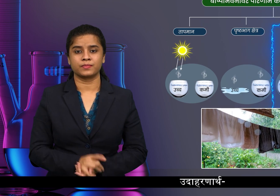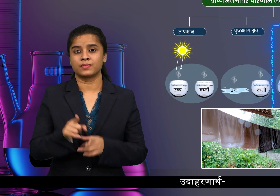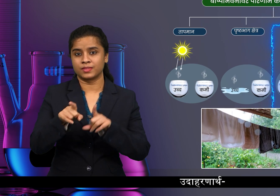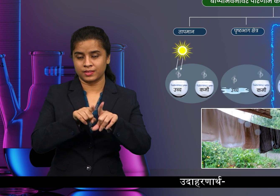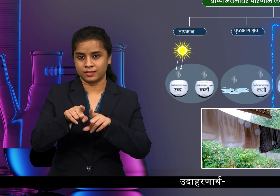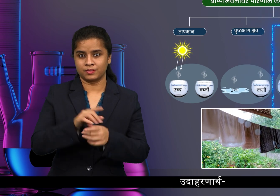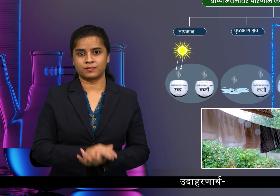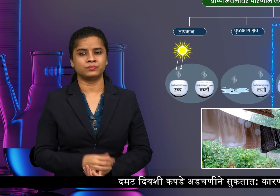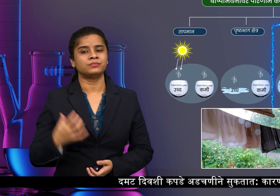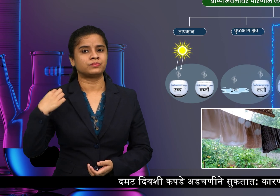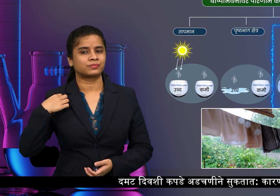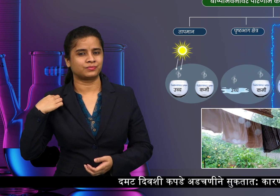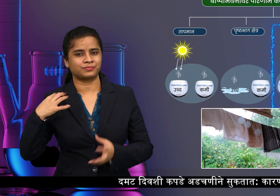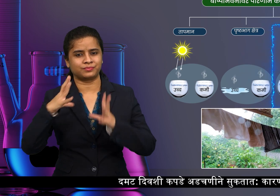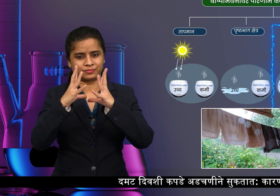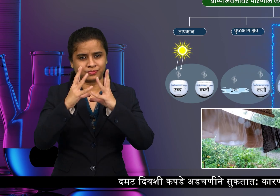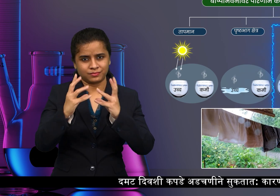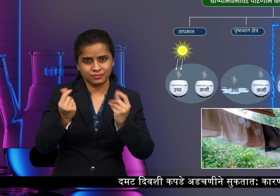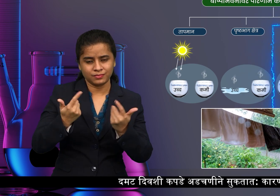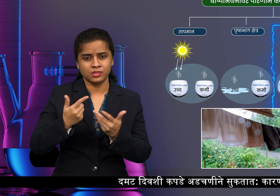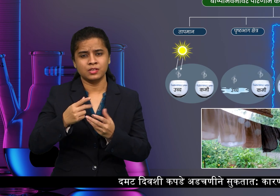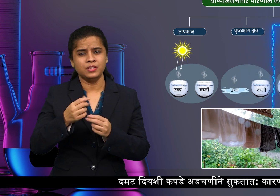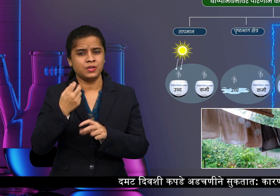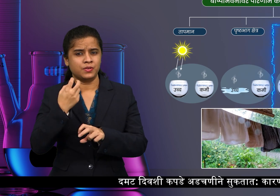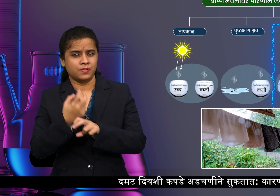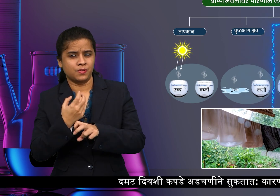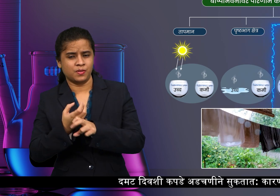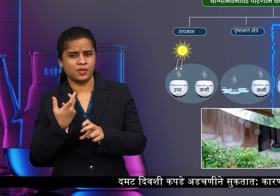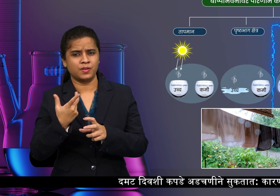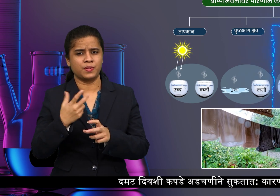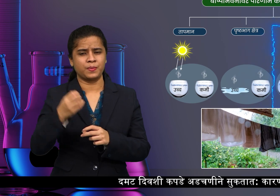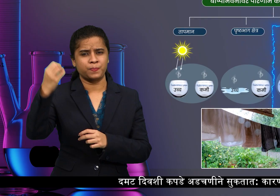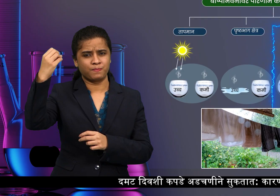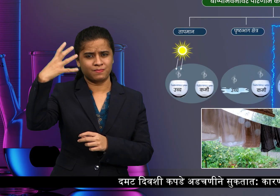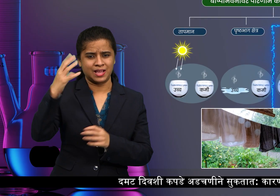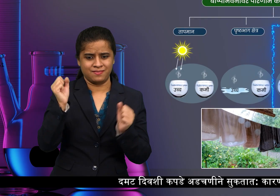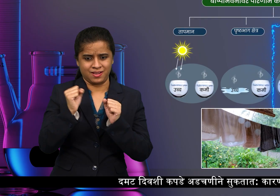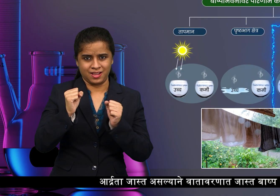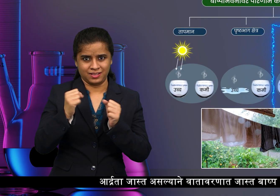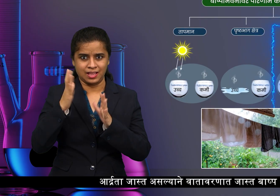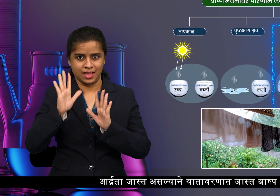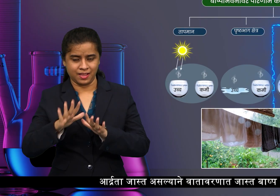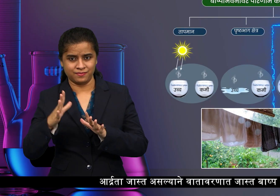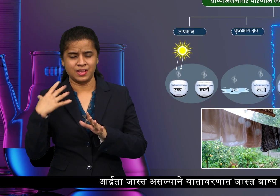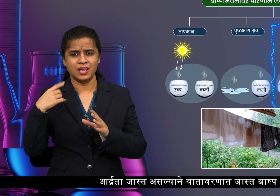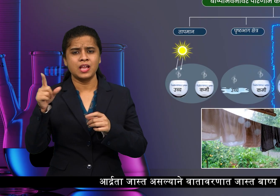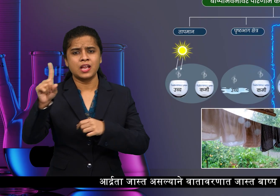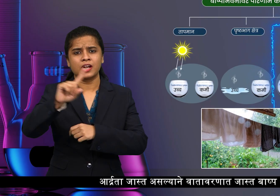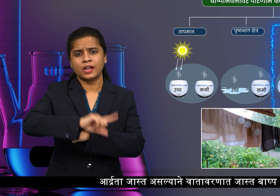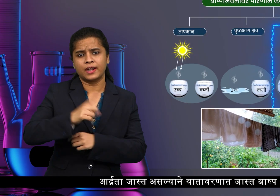उदाहरणार्थ, दमट दिवशी कपडे अडचणीने सुकतात कारण आर्द्रता जास्त असल्याने